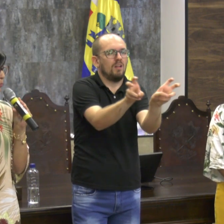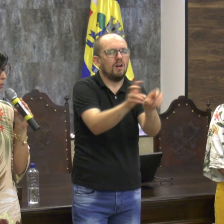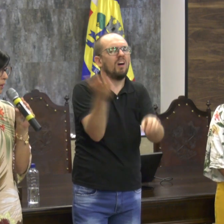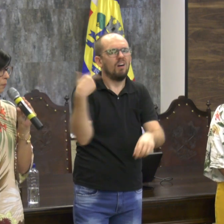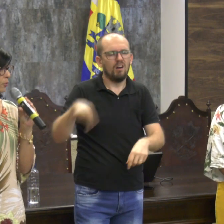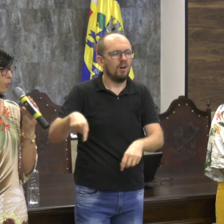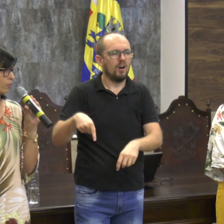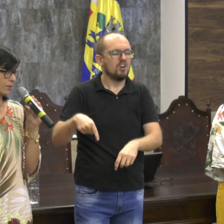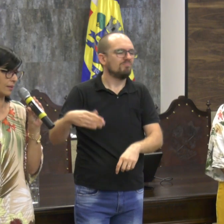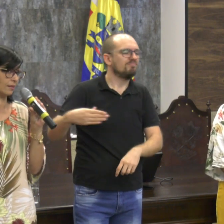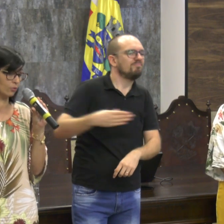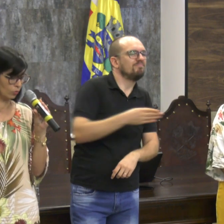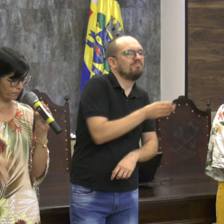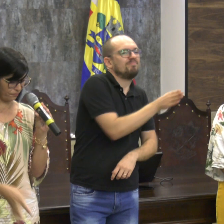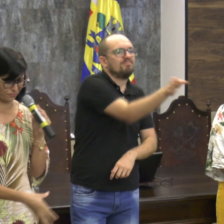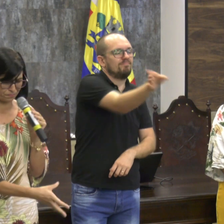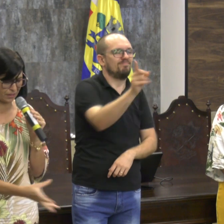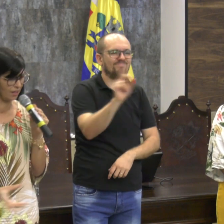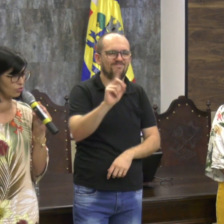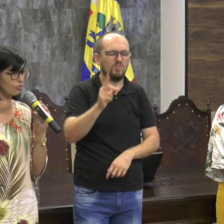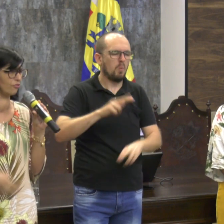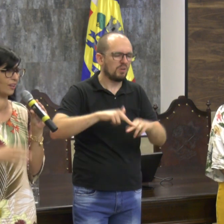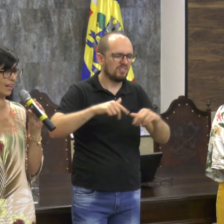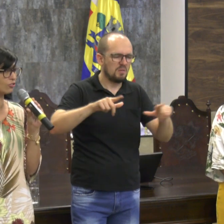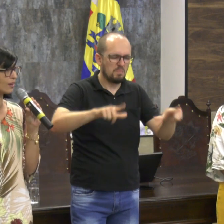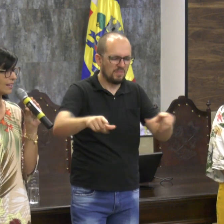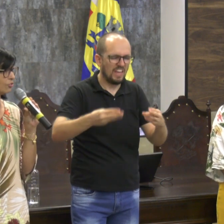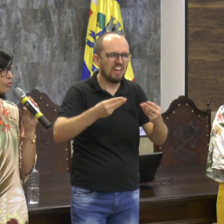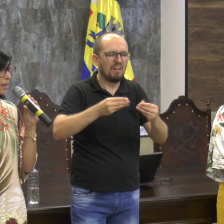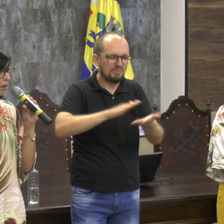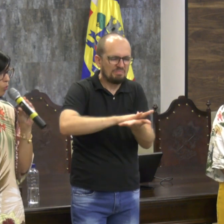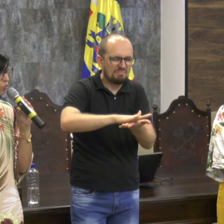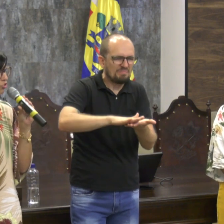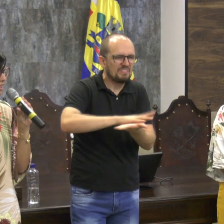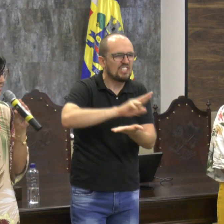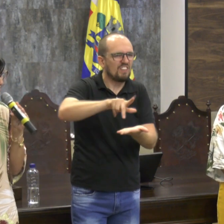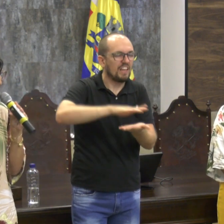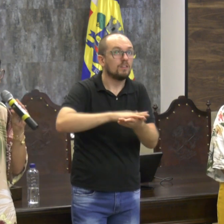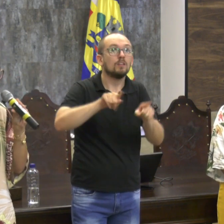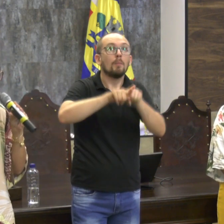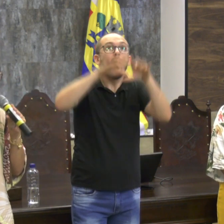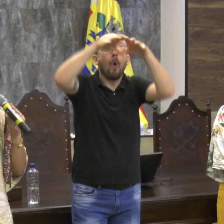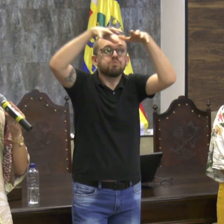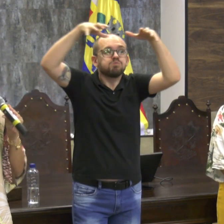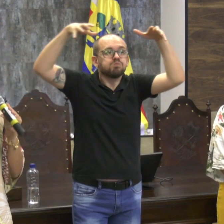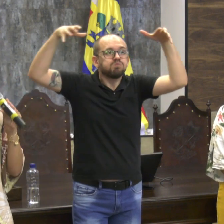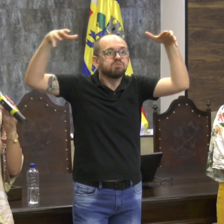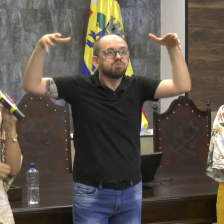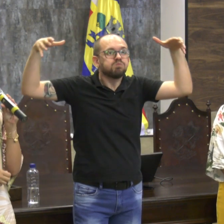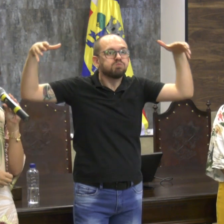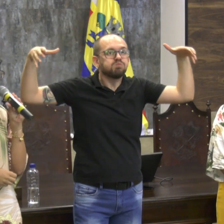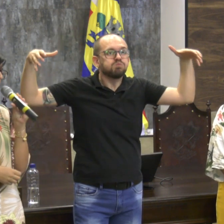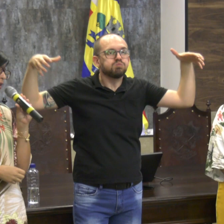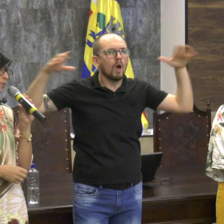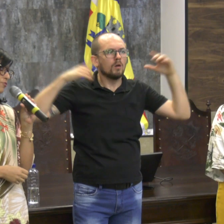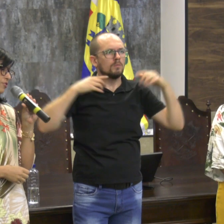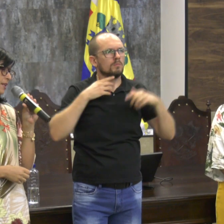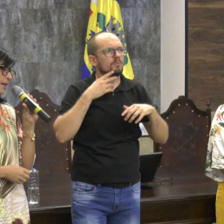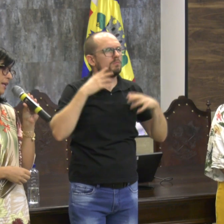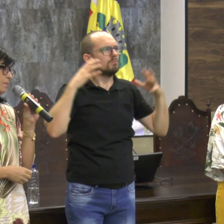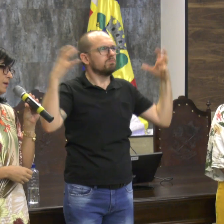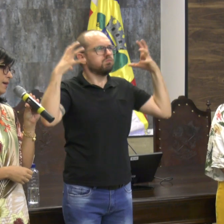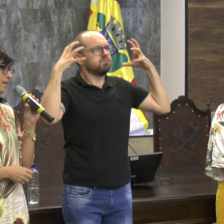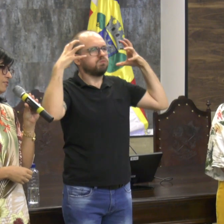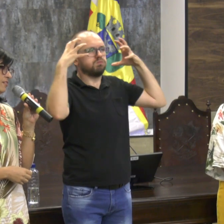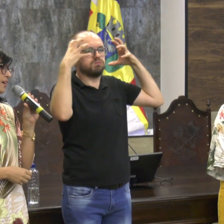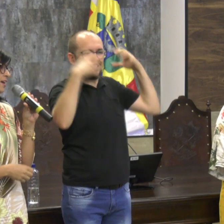entrava por conta do piso diferente. Eu acredito que a acústica, ele sinta, né, a questão da acústica